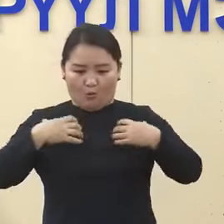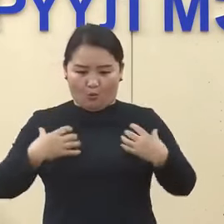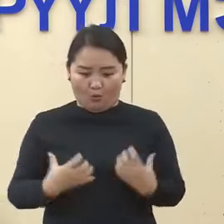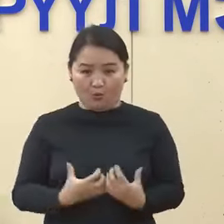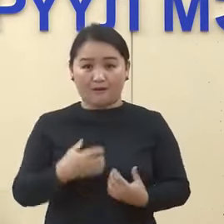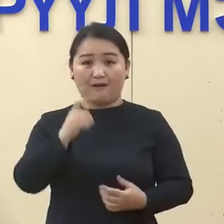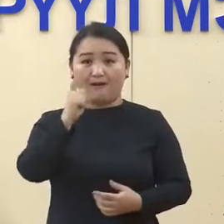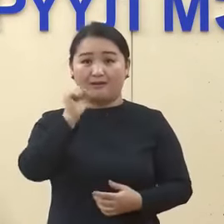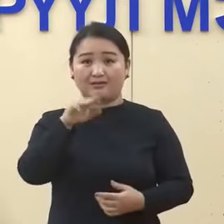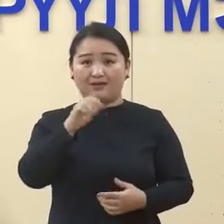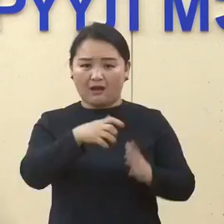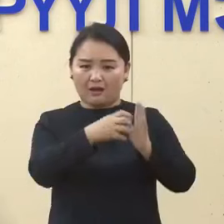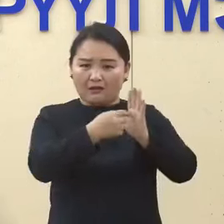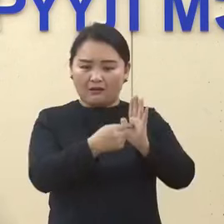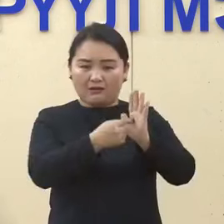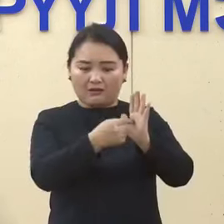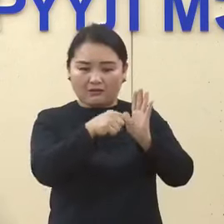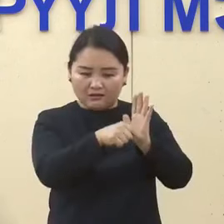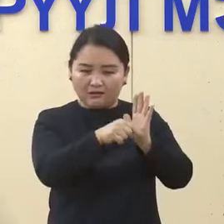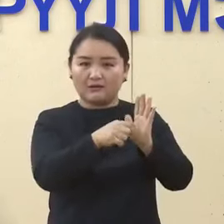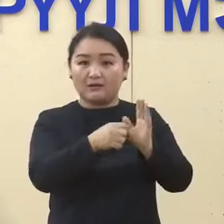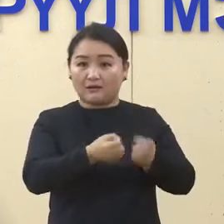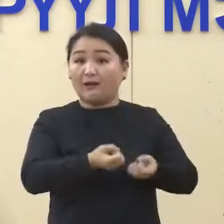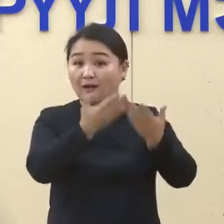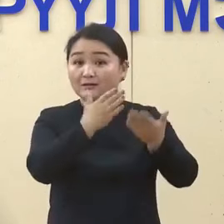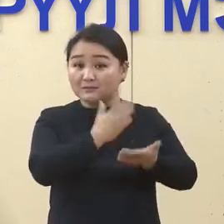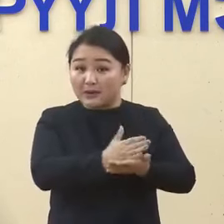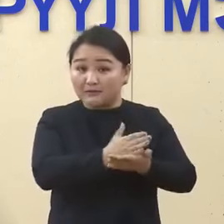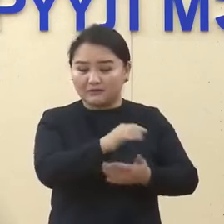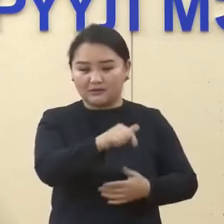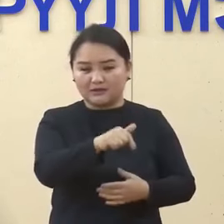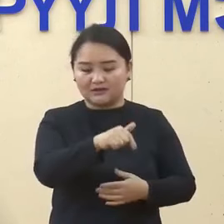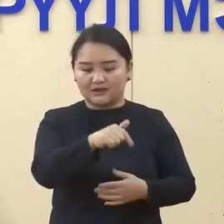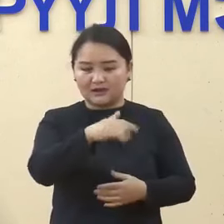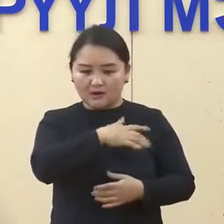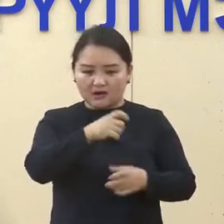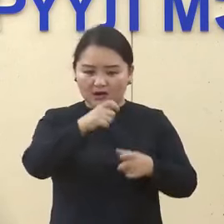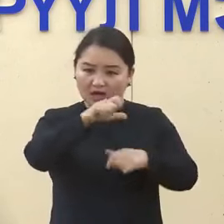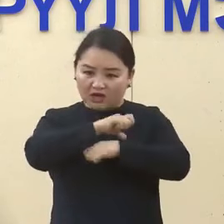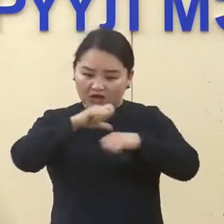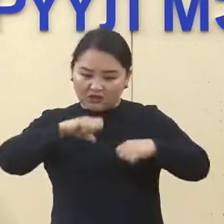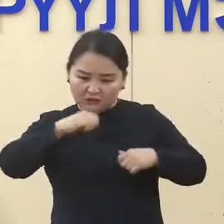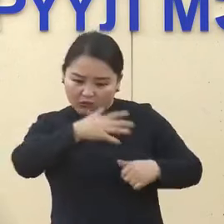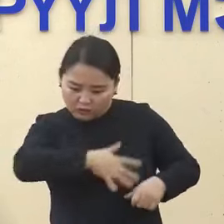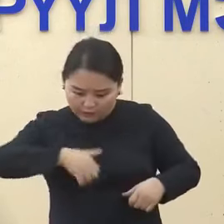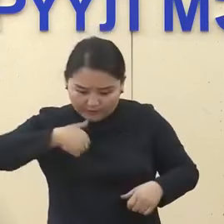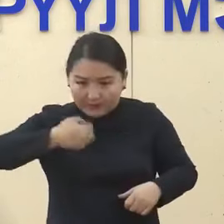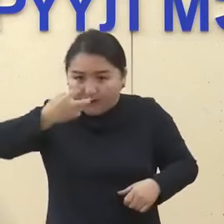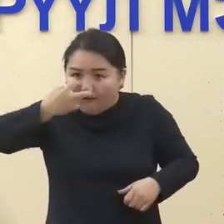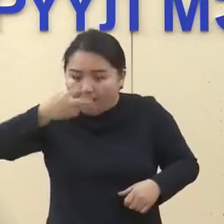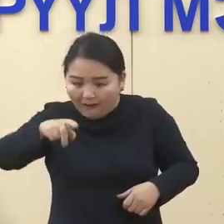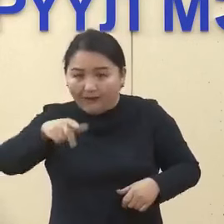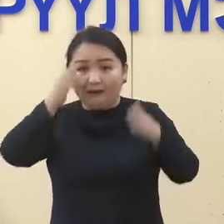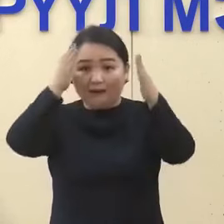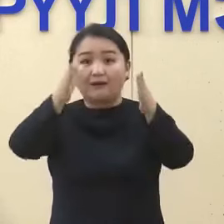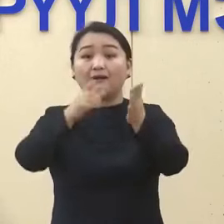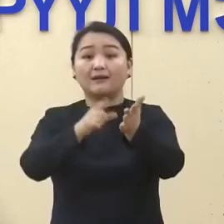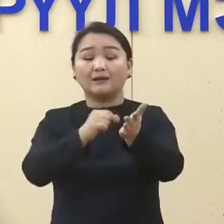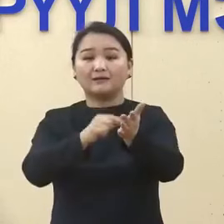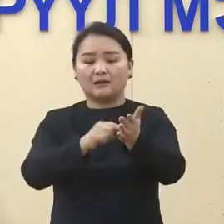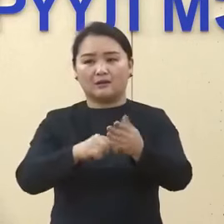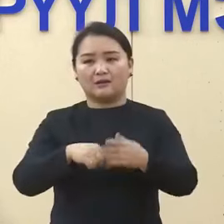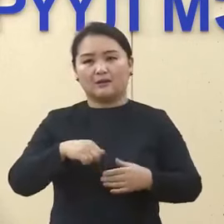эрүүл мэндэд анхаарах, ямар одоо шинж тэмдэг өөртөө гарч байгаа гэдгийг бол бас онцгойлон анхаарахгүй л цаашдаа хүндрэх юм одоо